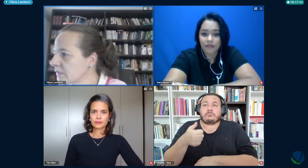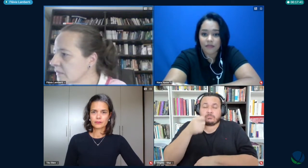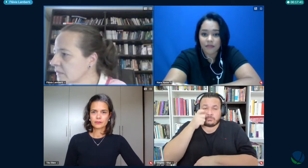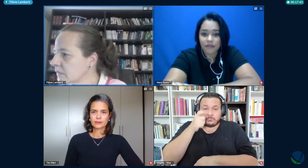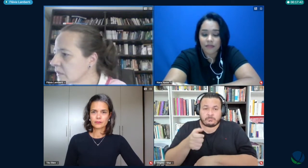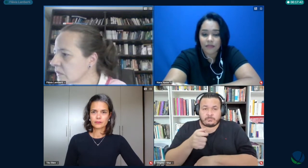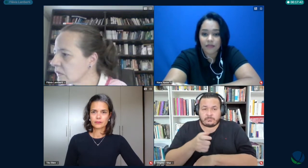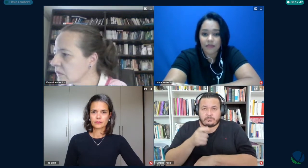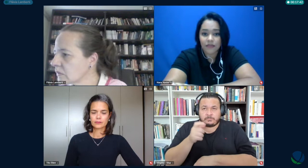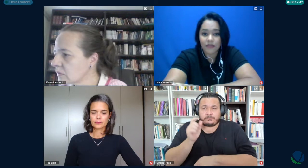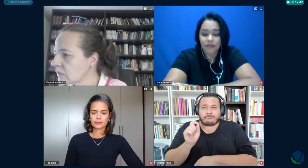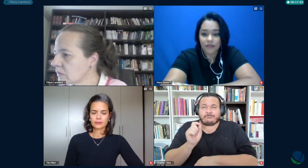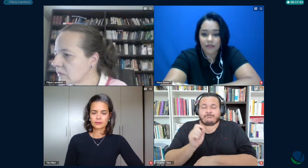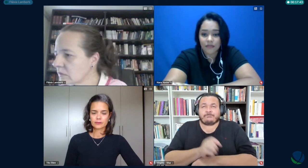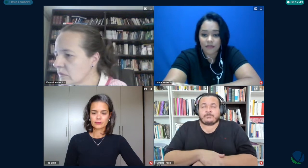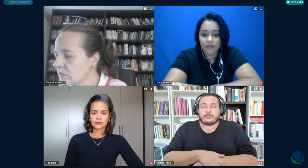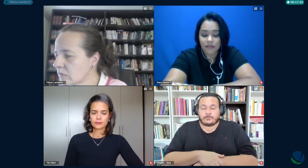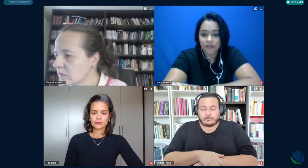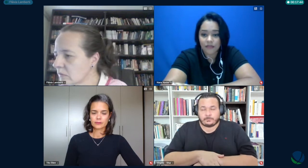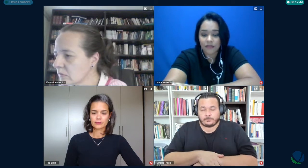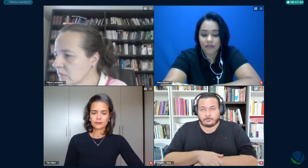Cadê?